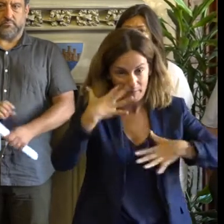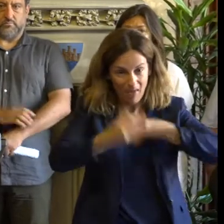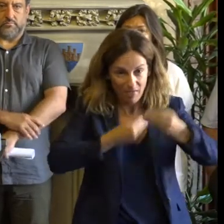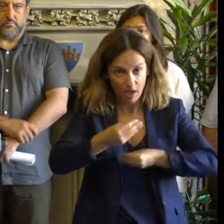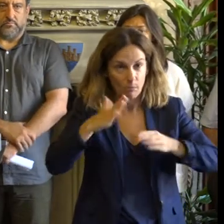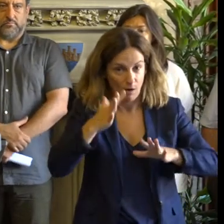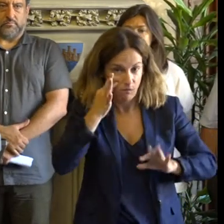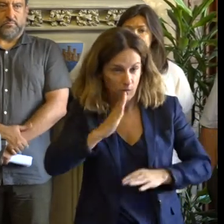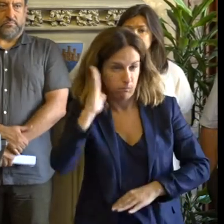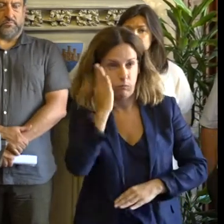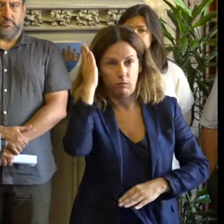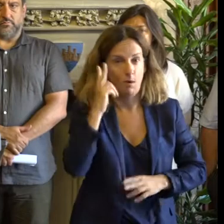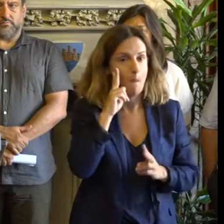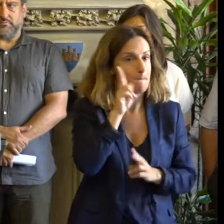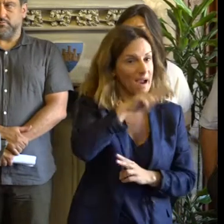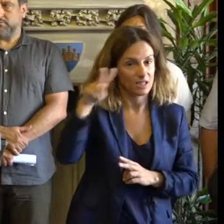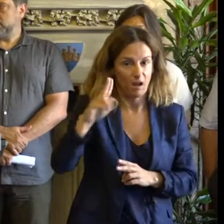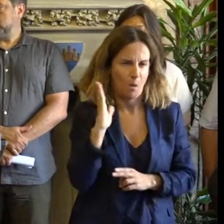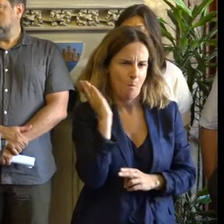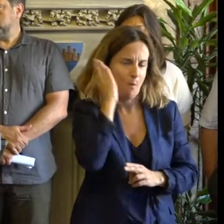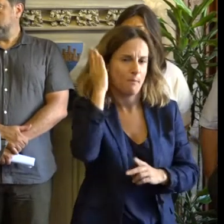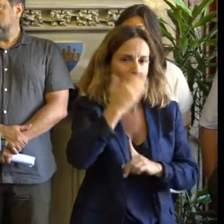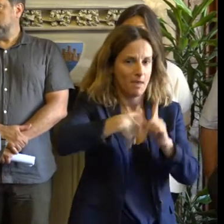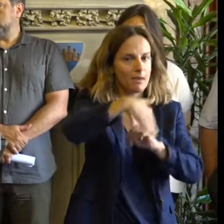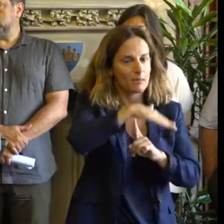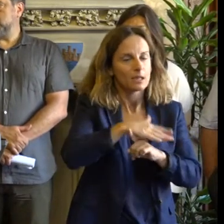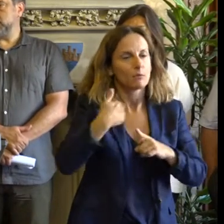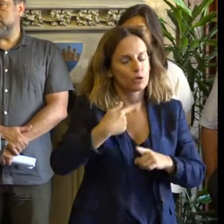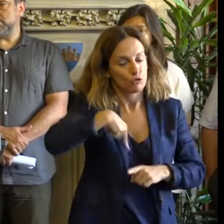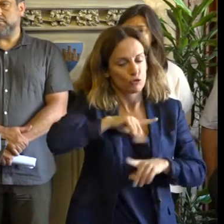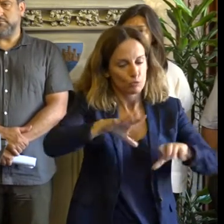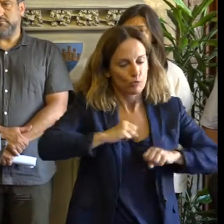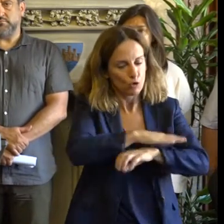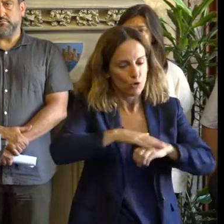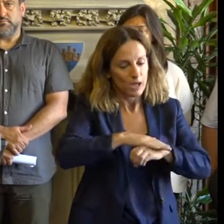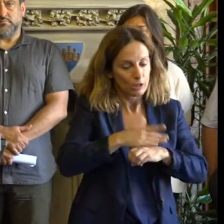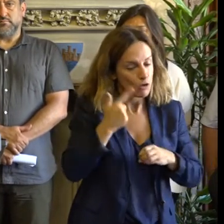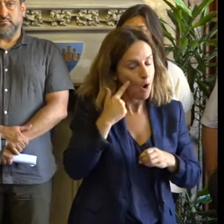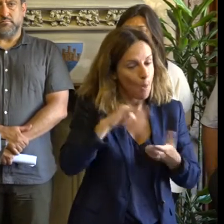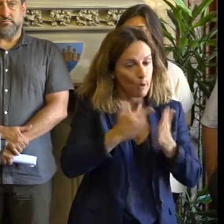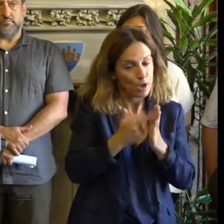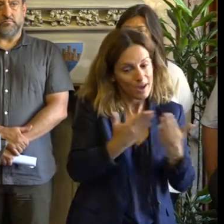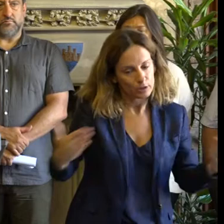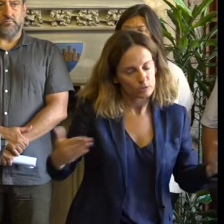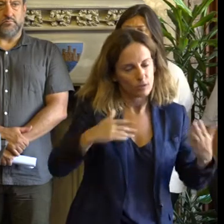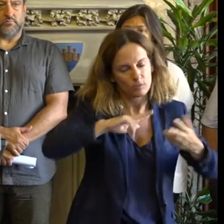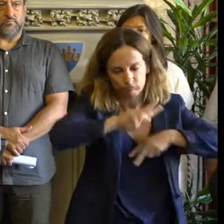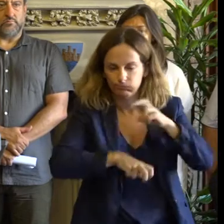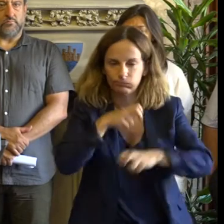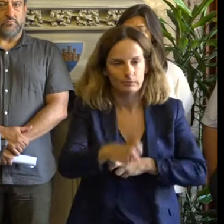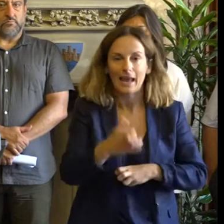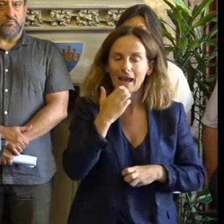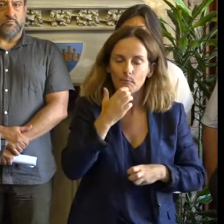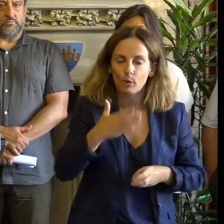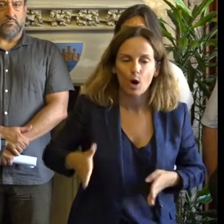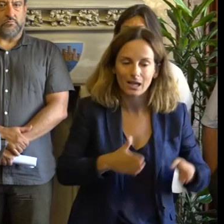a nivell paisatgístic i a nivell medi ambiental, la qual cosa s'han redimensionat, no? I com a exemples, la carretera de Llucmajor a